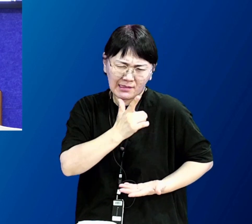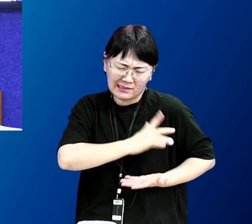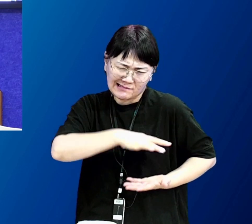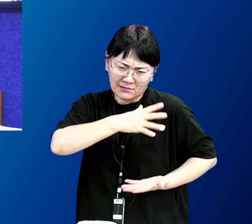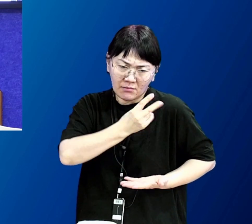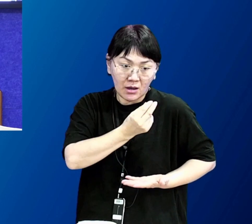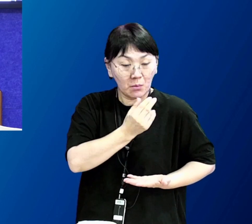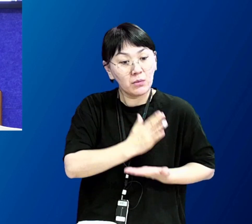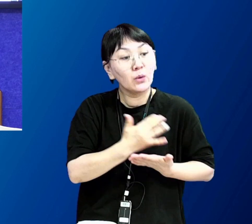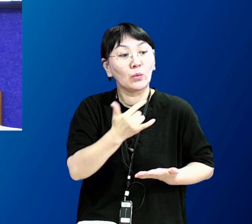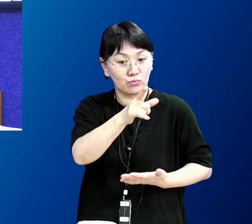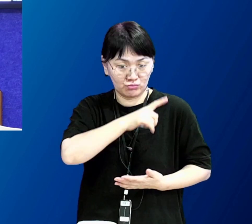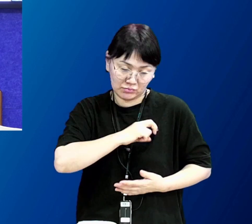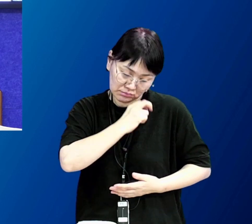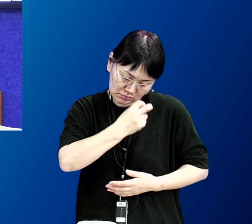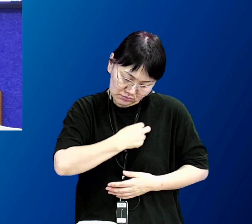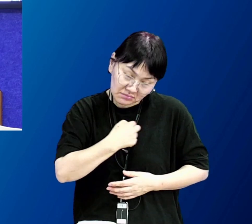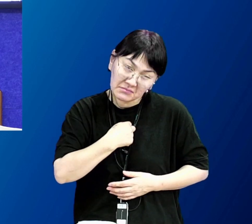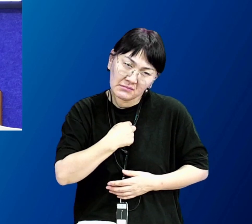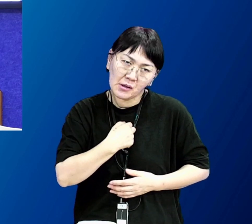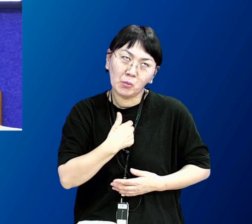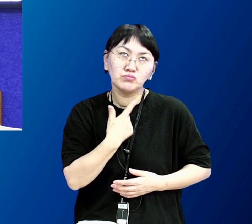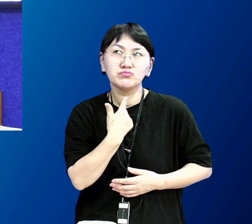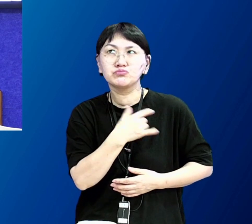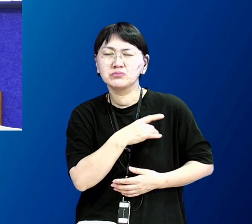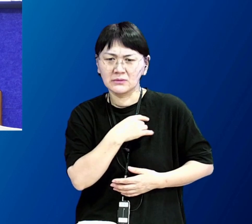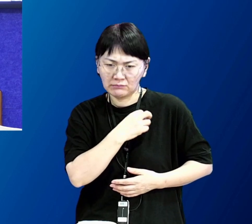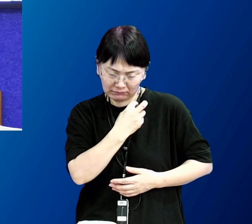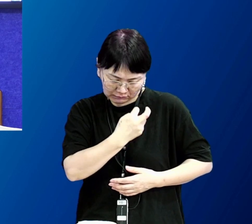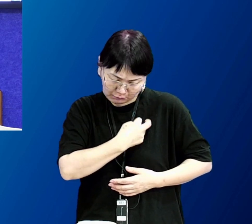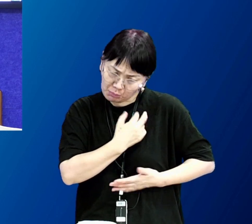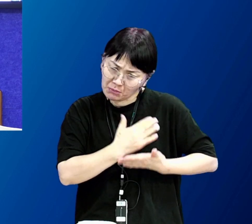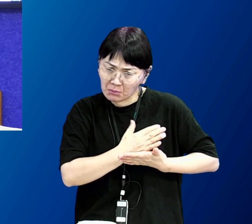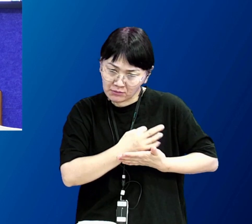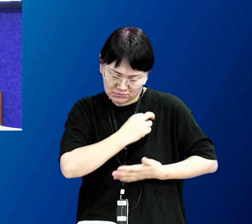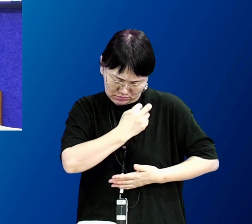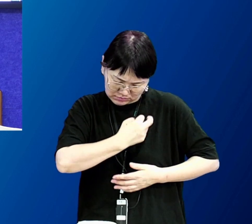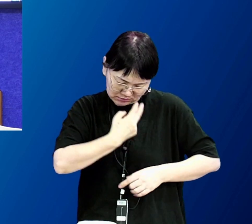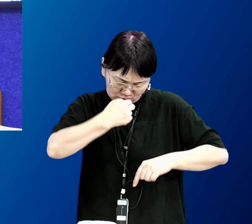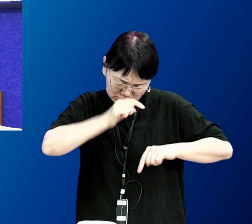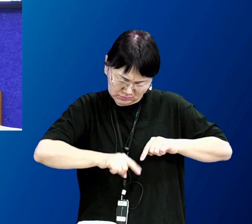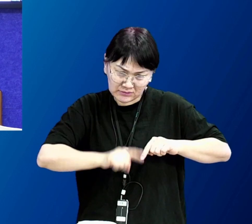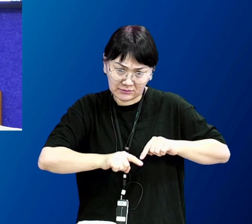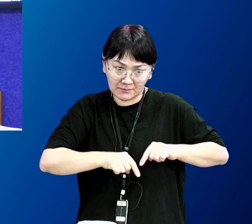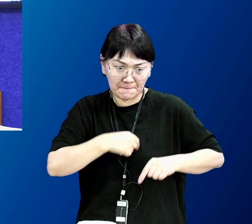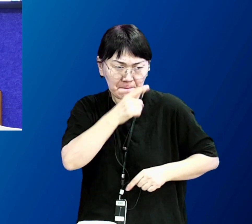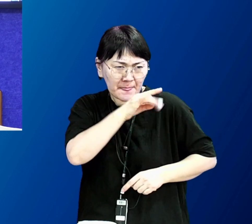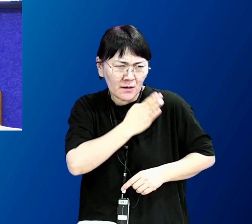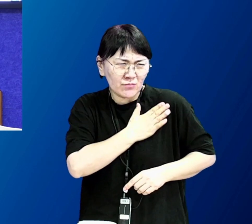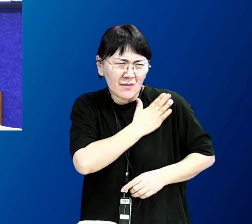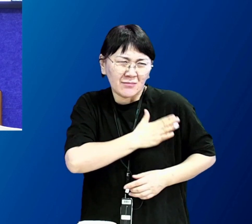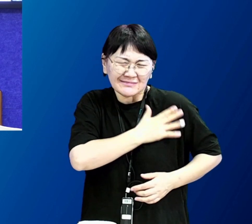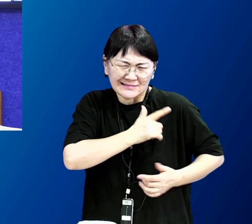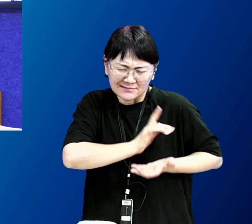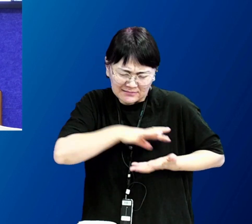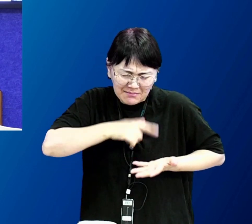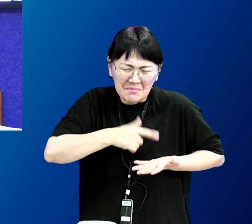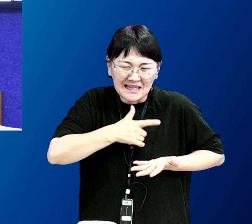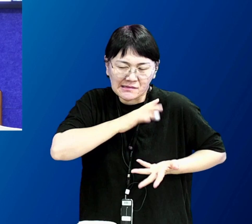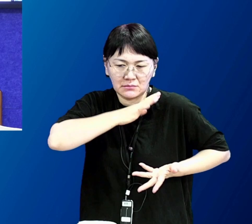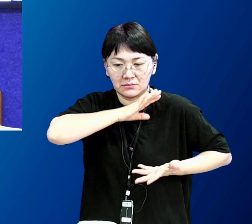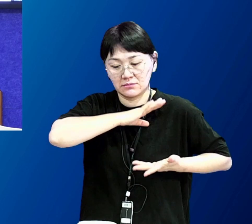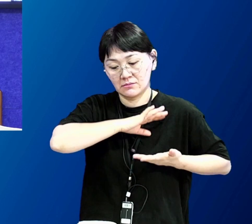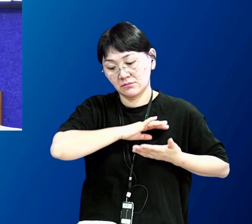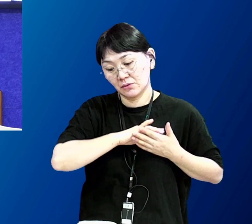үнэхээр өөрсдөөсөө асуун дахин дахин шалгаж хэрв энэ хайр маань хөрсөн бол яах вэ? Үүнийг байнга